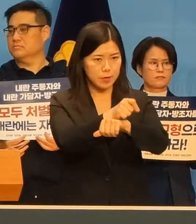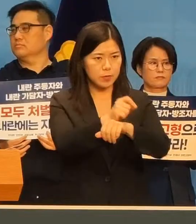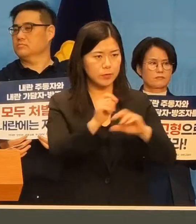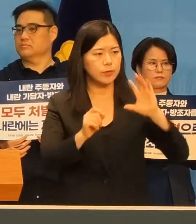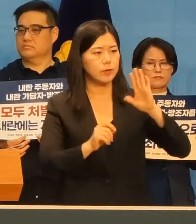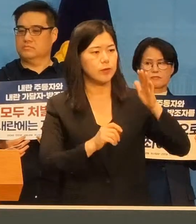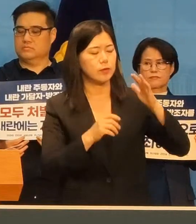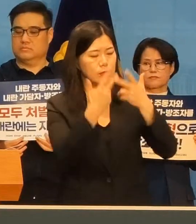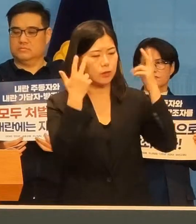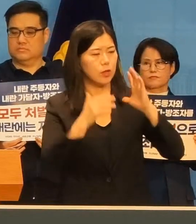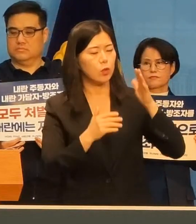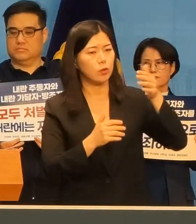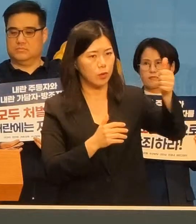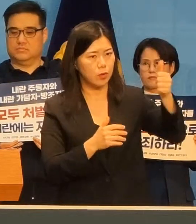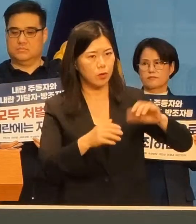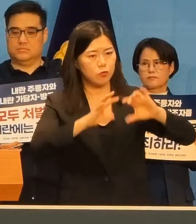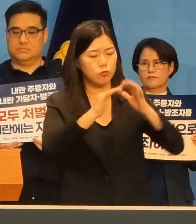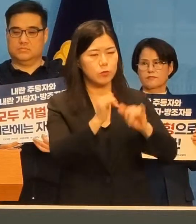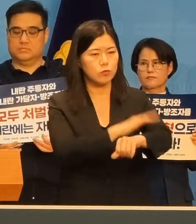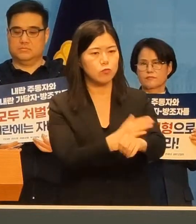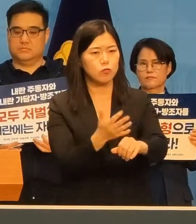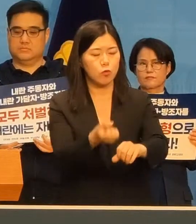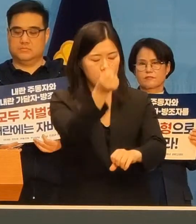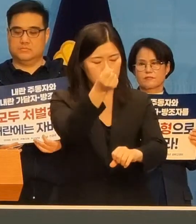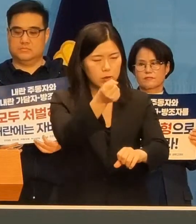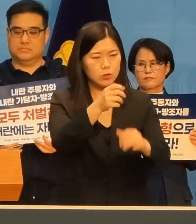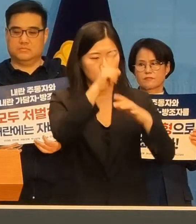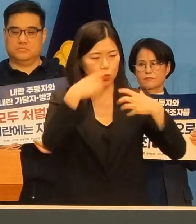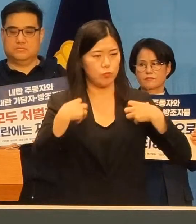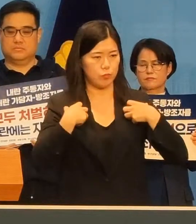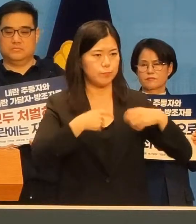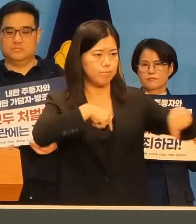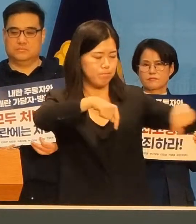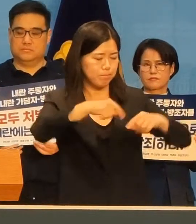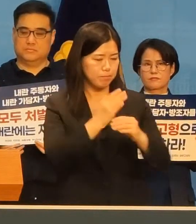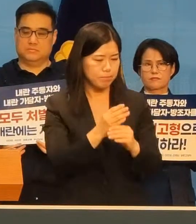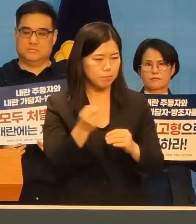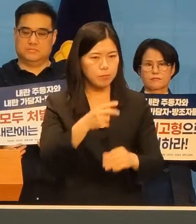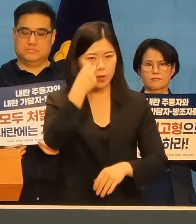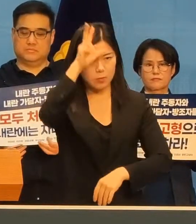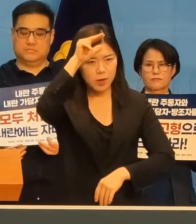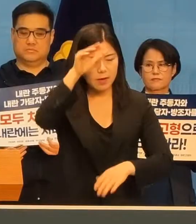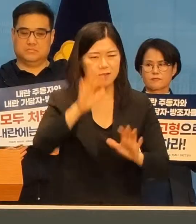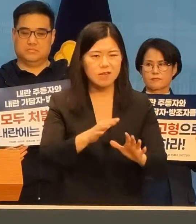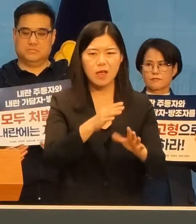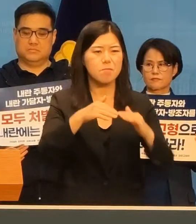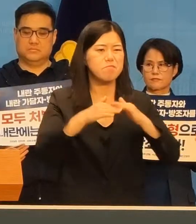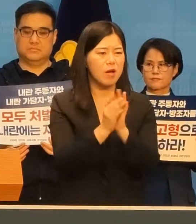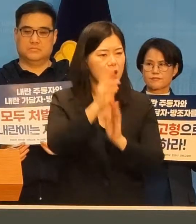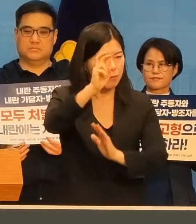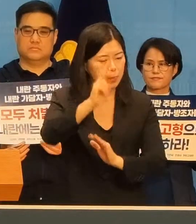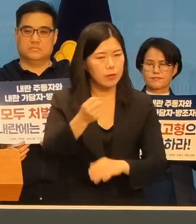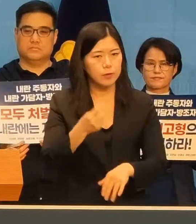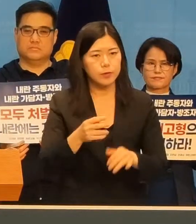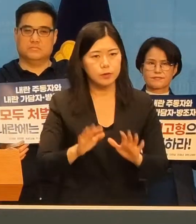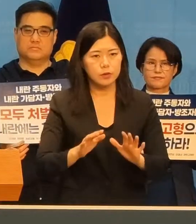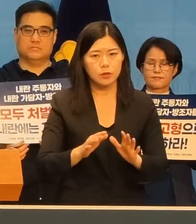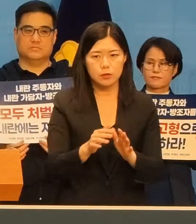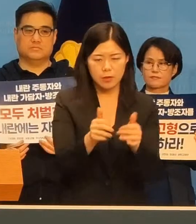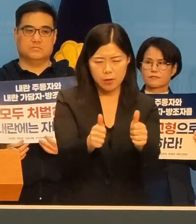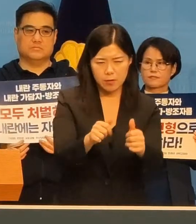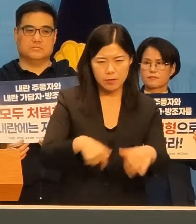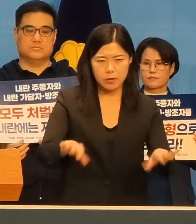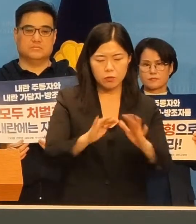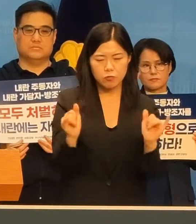이재명 대통령의 국민주권정부가 통솔하고 있으며 검찰은 시한부 판정을 받았고 사법부는 우리 시민들의 매서운